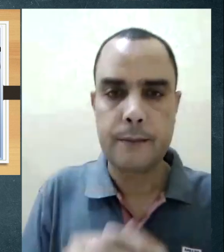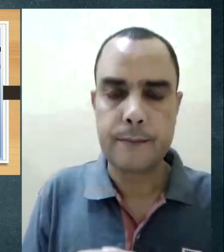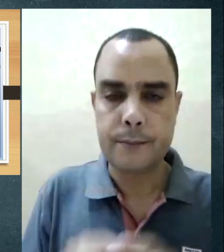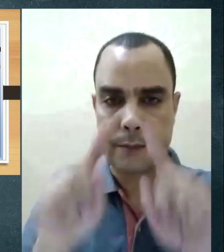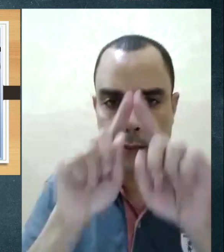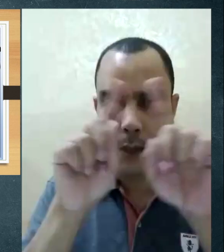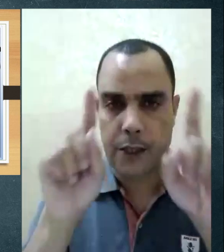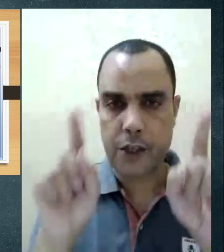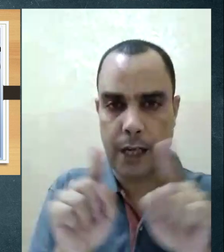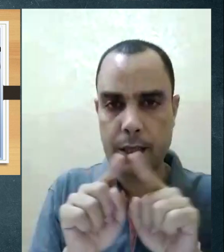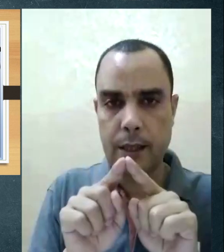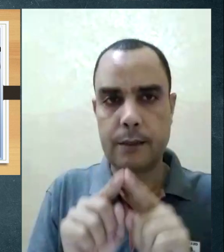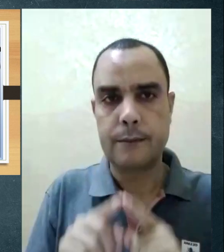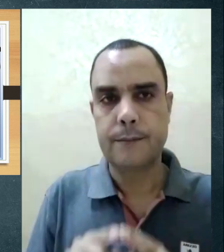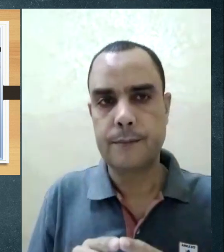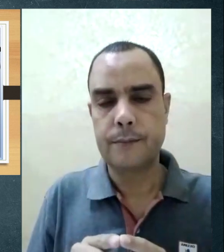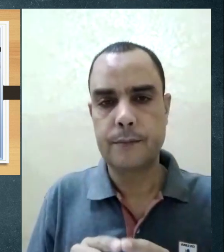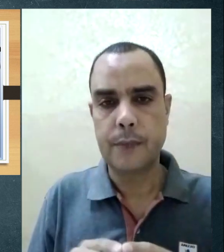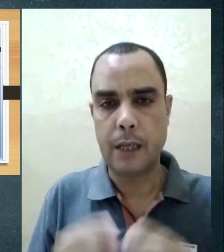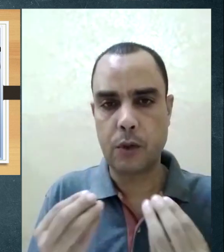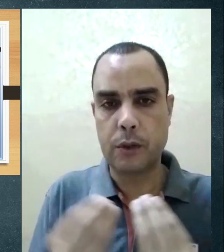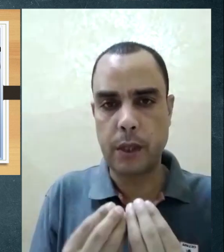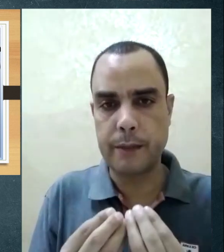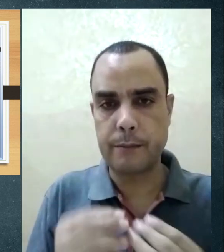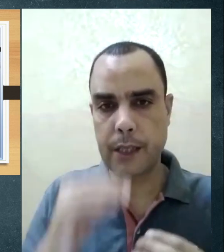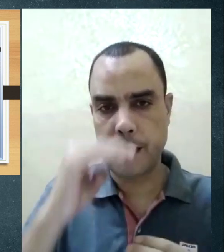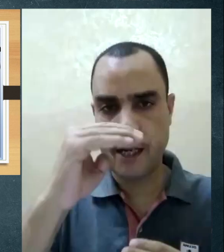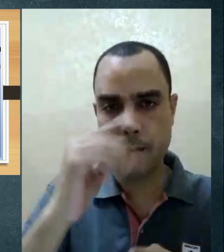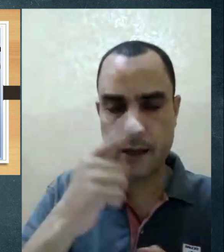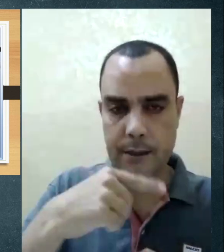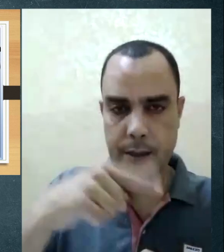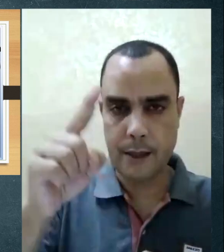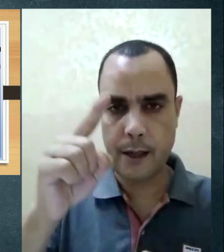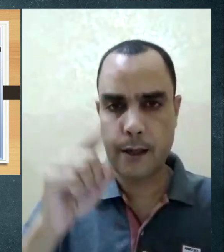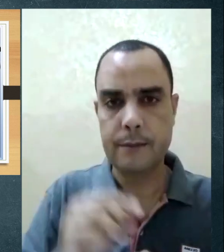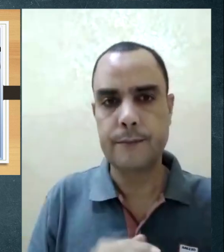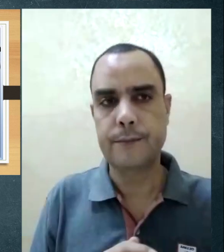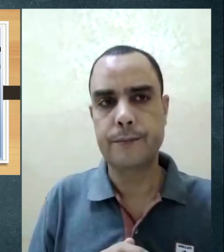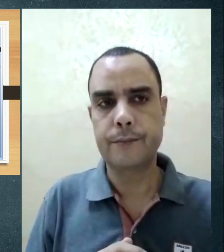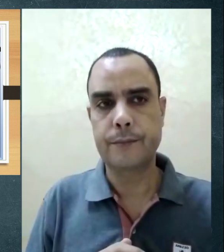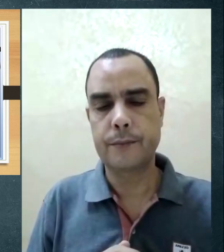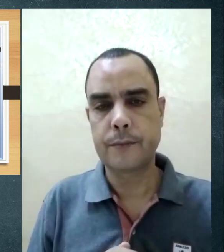ظلل الشكل المقترن بالإجابة الصحيحة